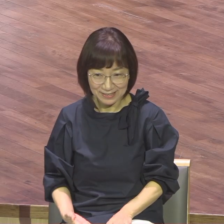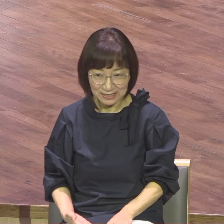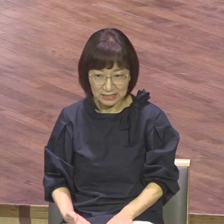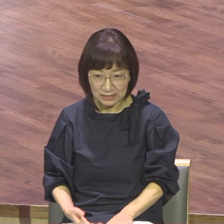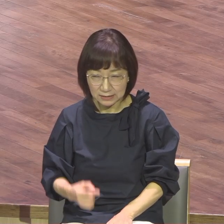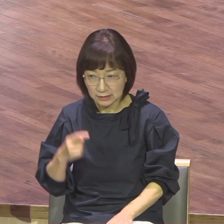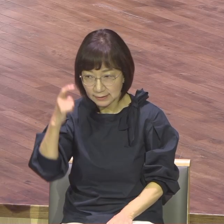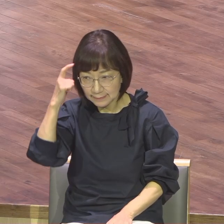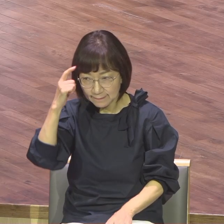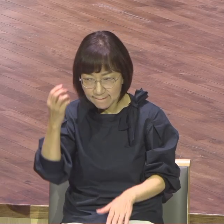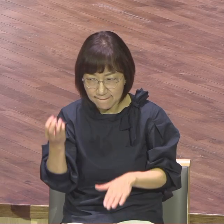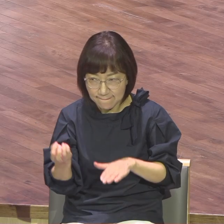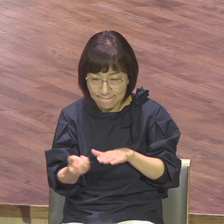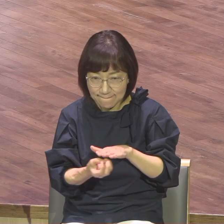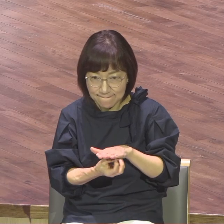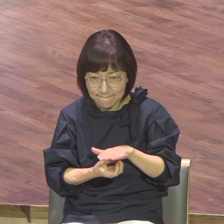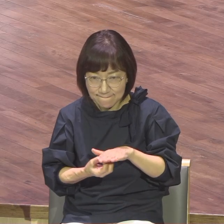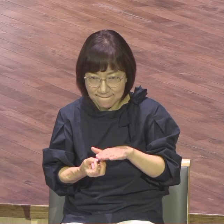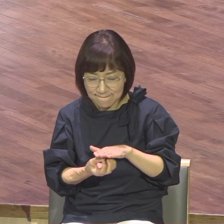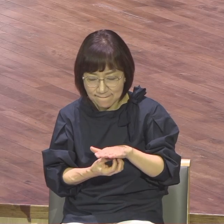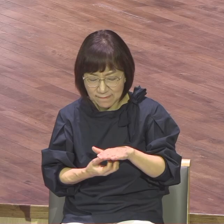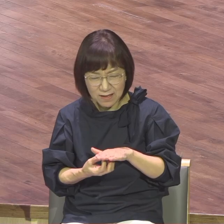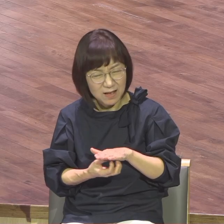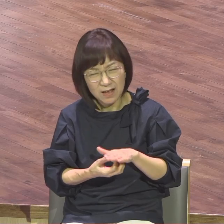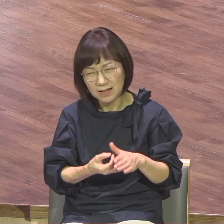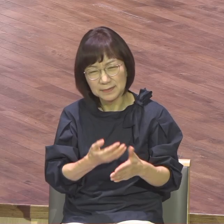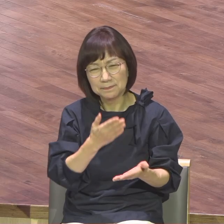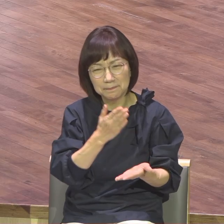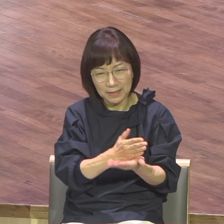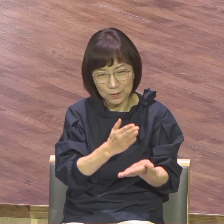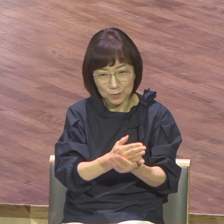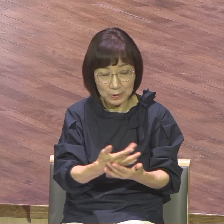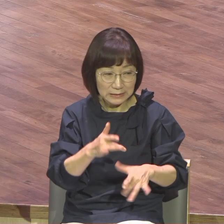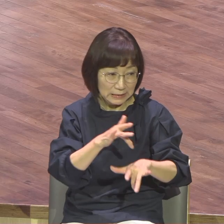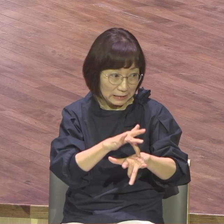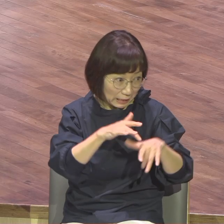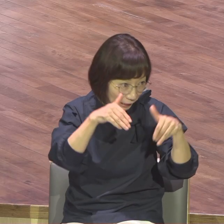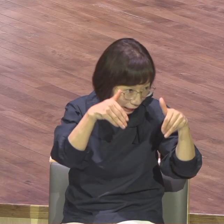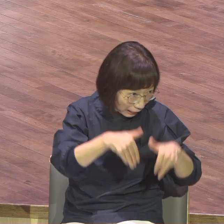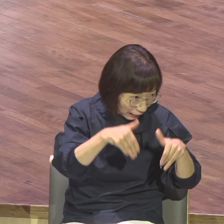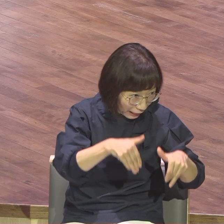인본주의 쓰고 맨날 잔머리 굴리고 그렇게 맨날 그렇게 사단 시험을 하지 마시고